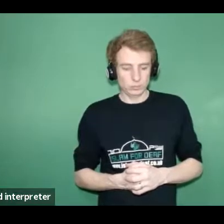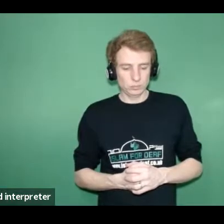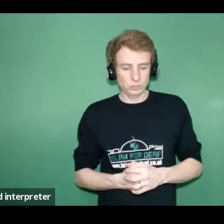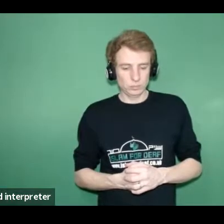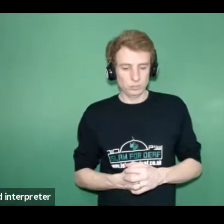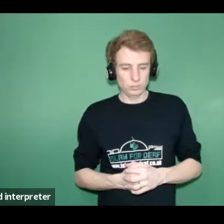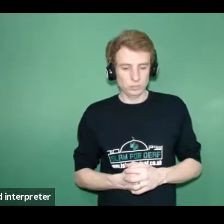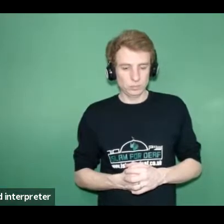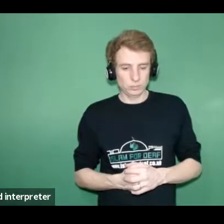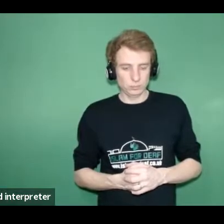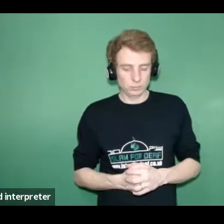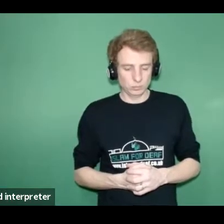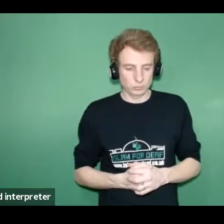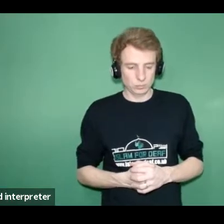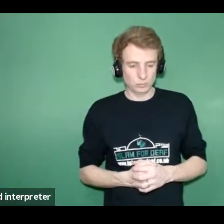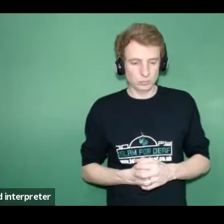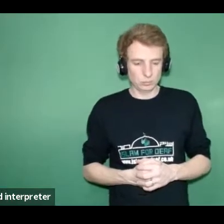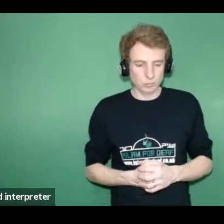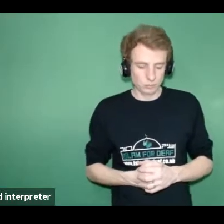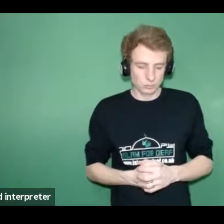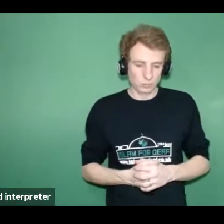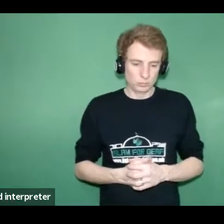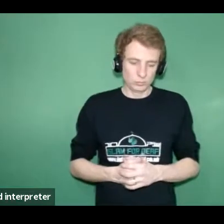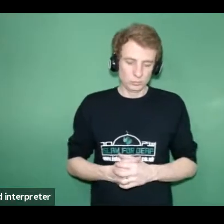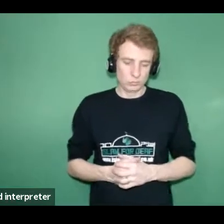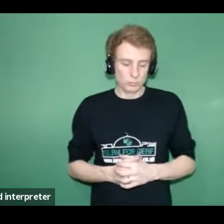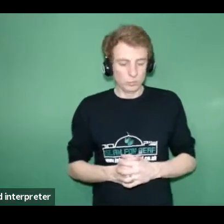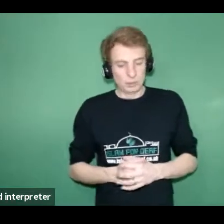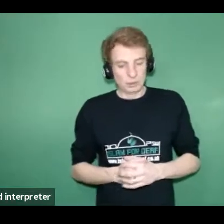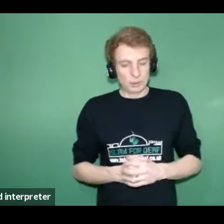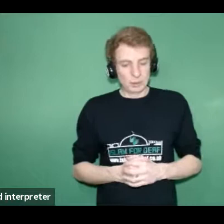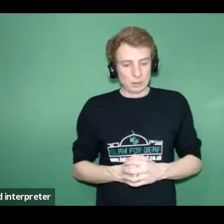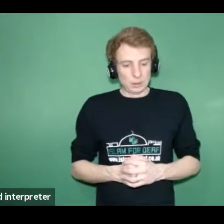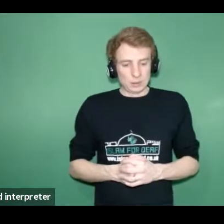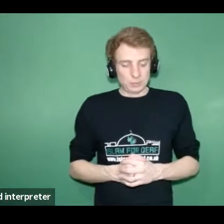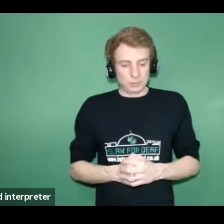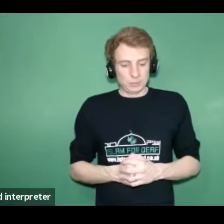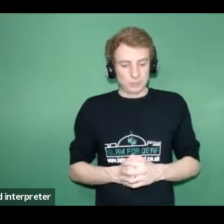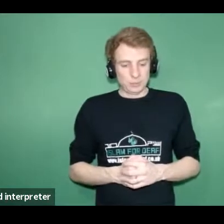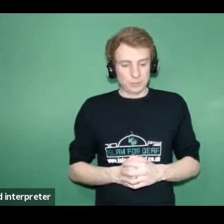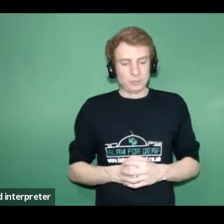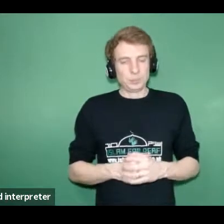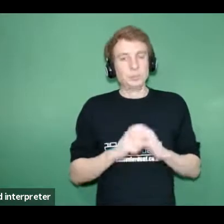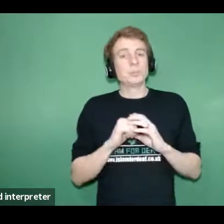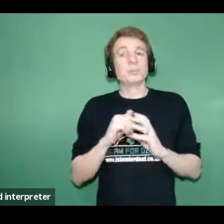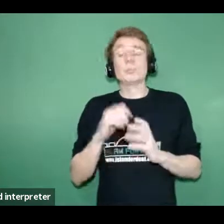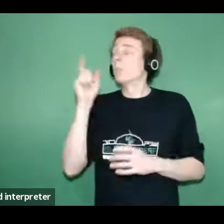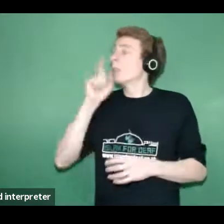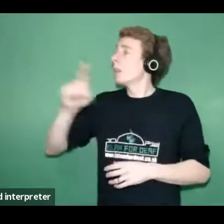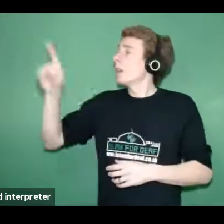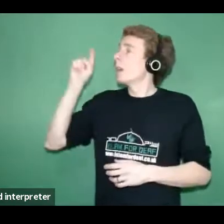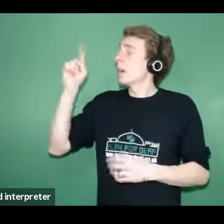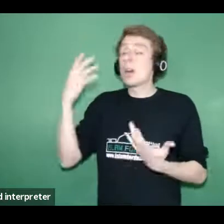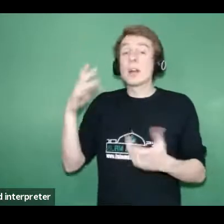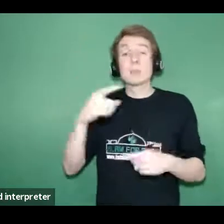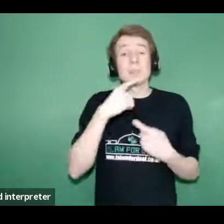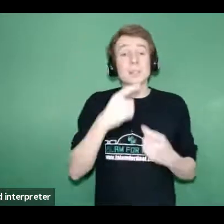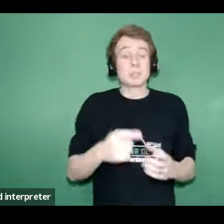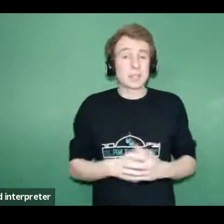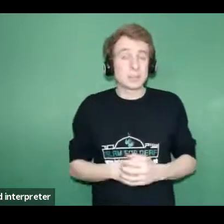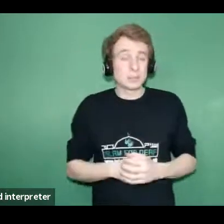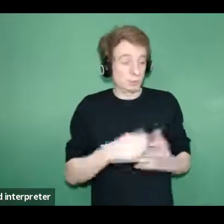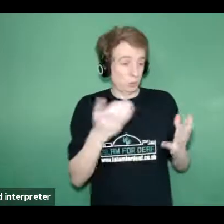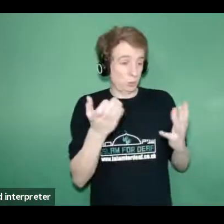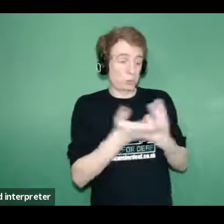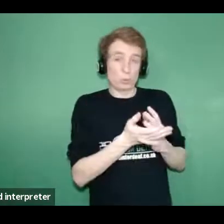جزاكم الله خير. And Allah the Most High mentions in the chapter Surah Al-An'am, He